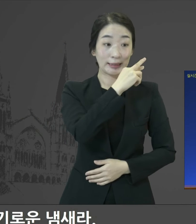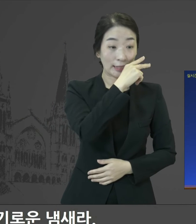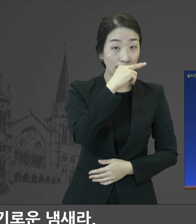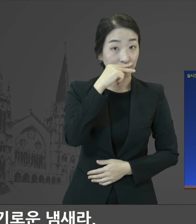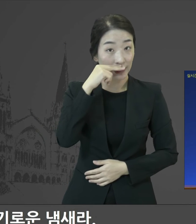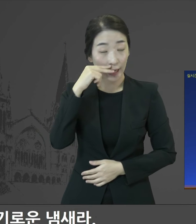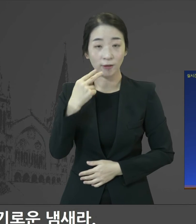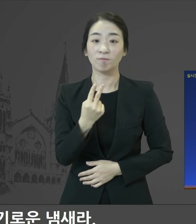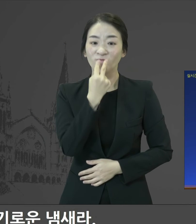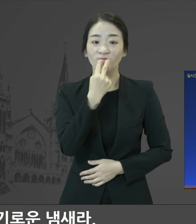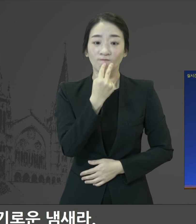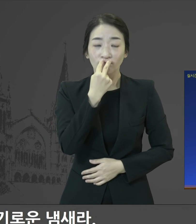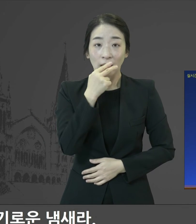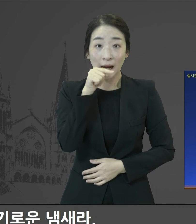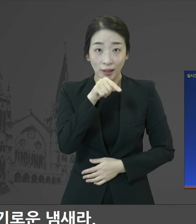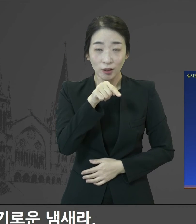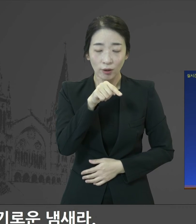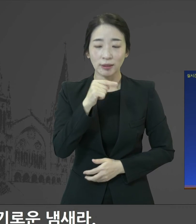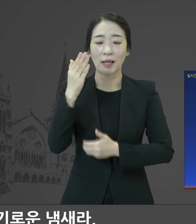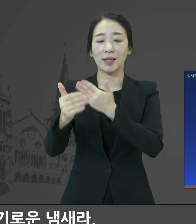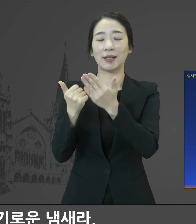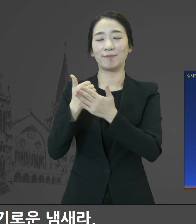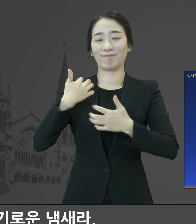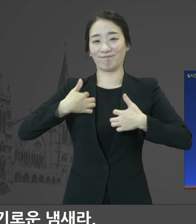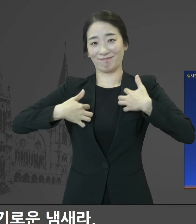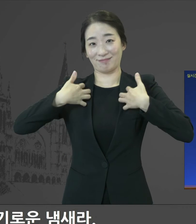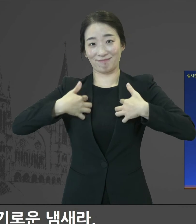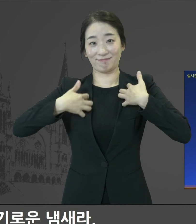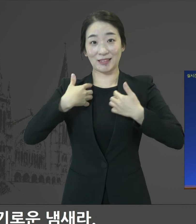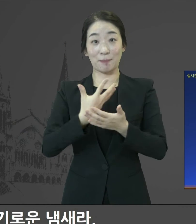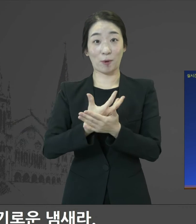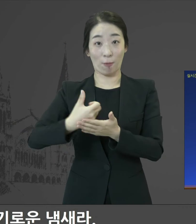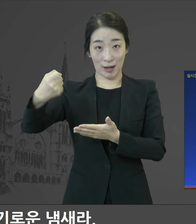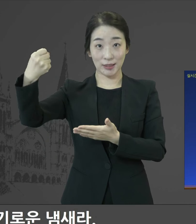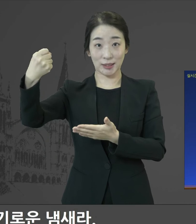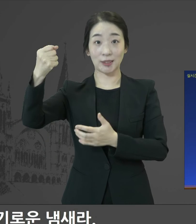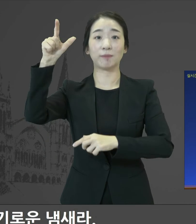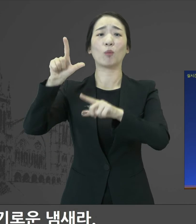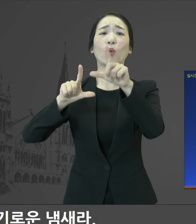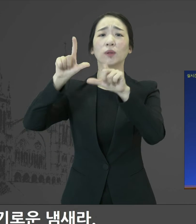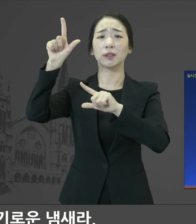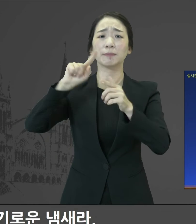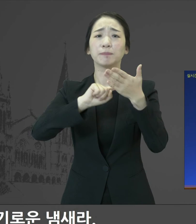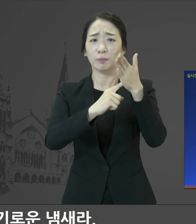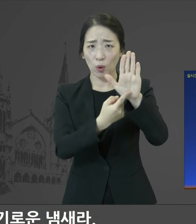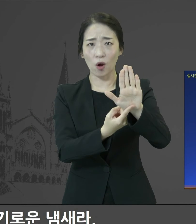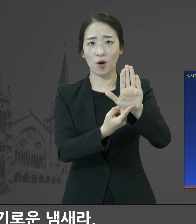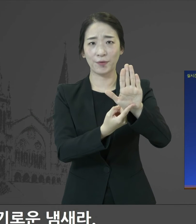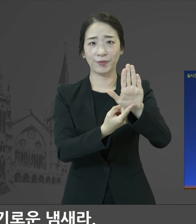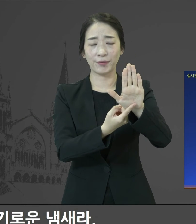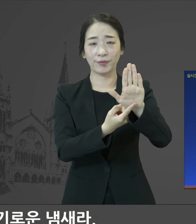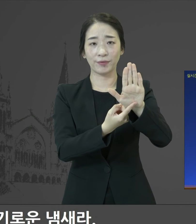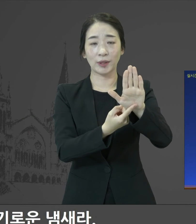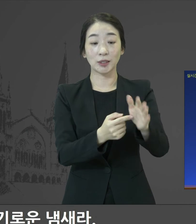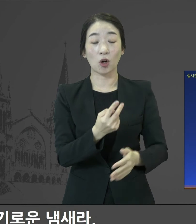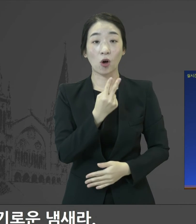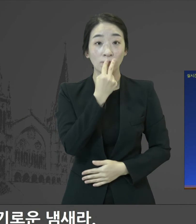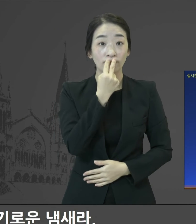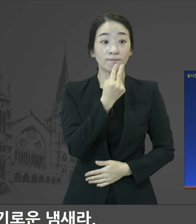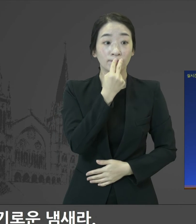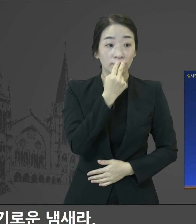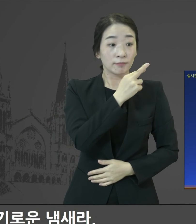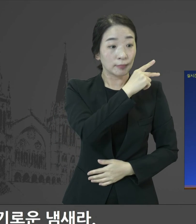냄새는 하나님이 기뻐 받으시는 그 모습을 이렇게 표현하는 건데, 그래서 이 냄새라는 것이